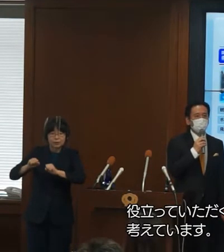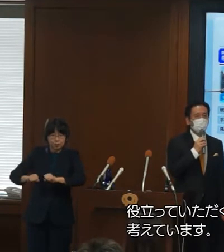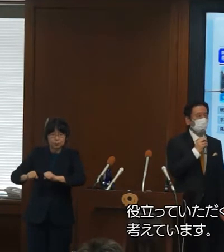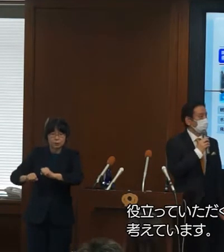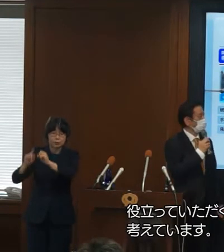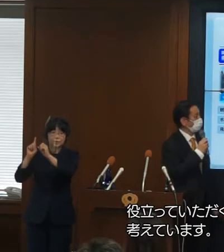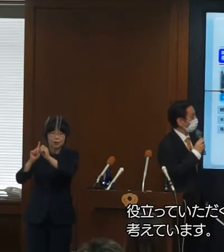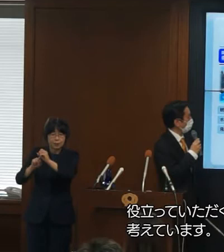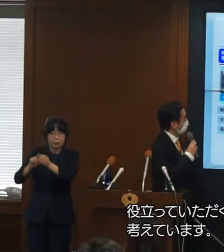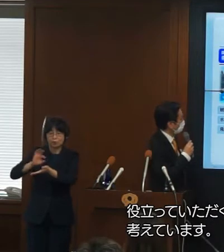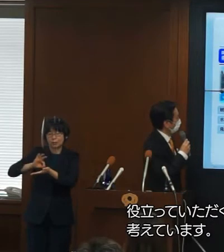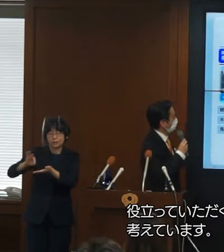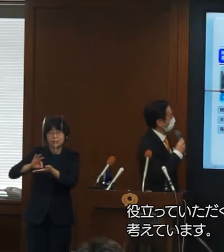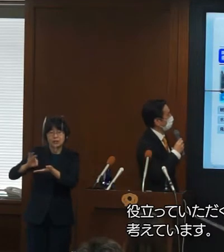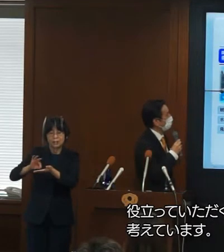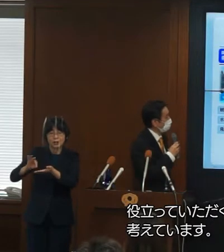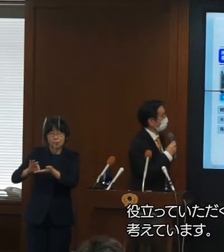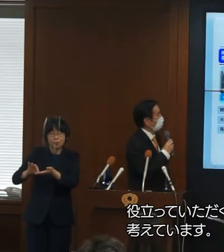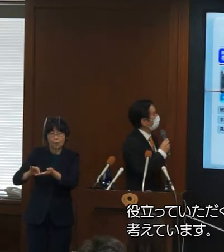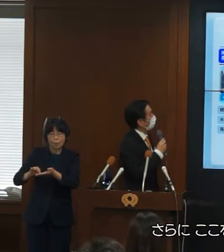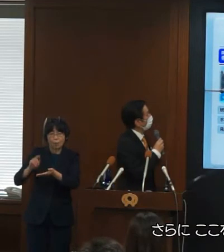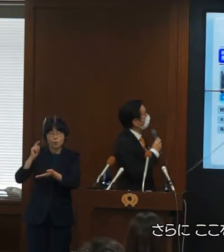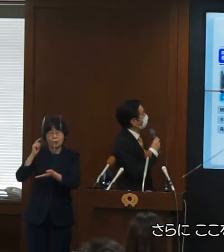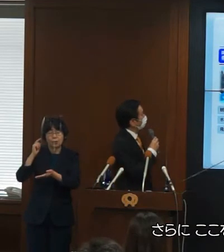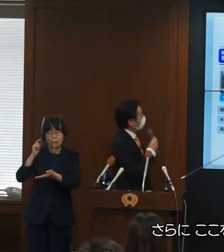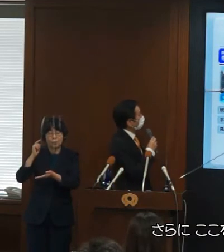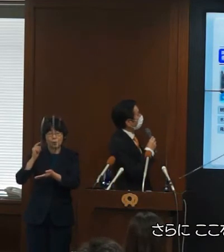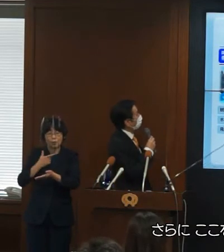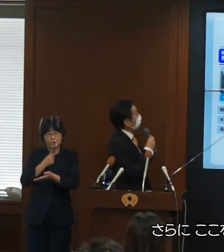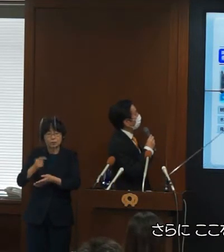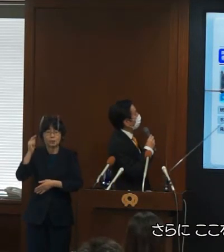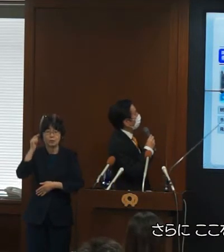ような形での活用を考えています。さらに、